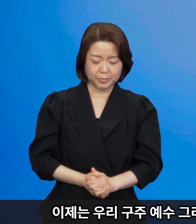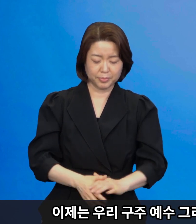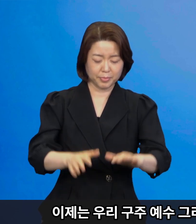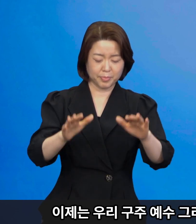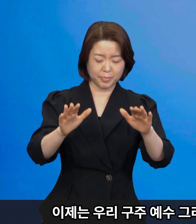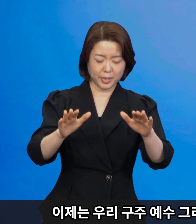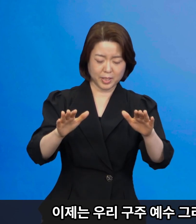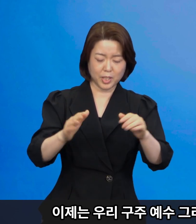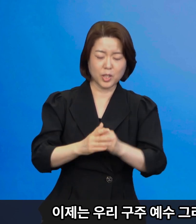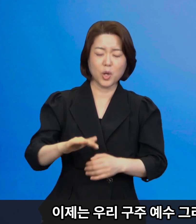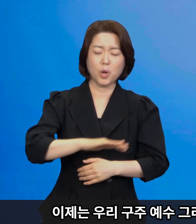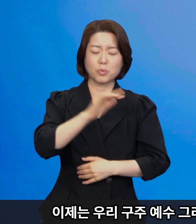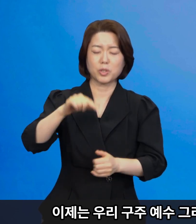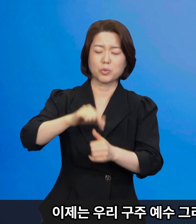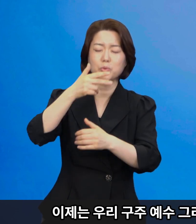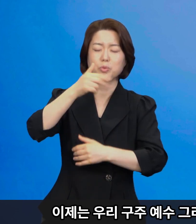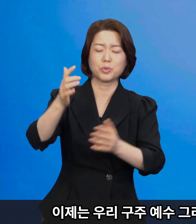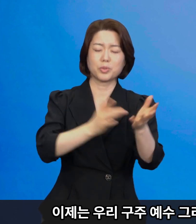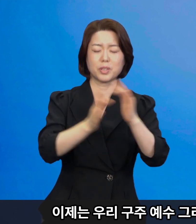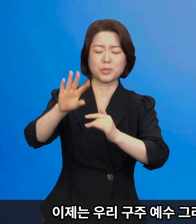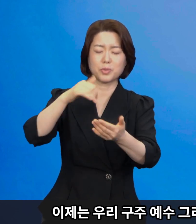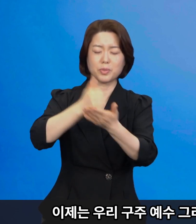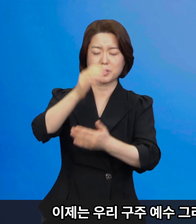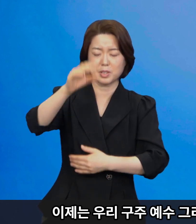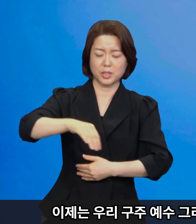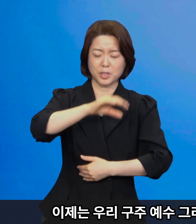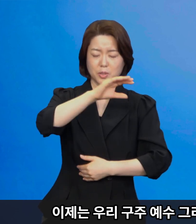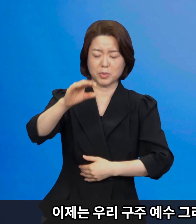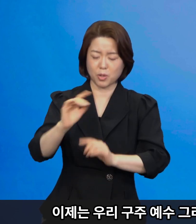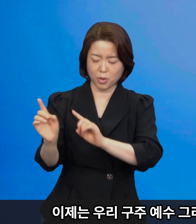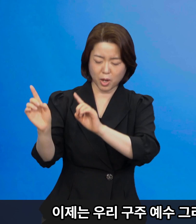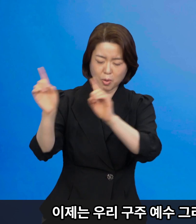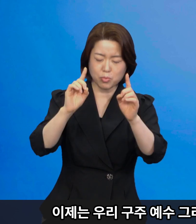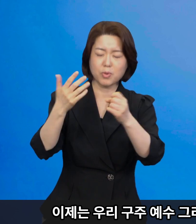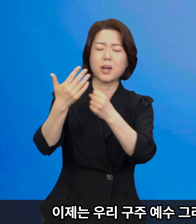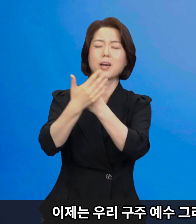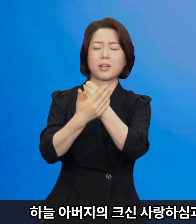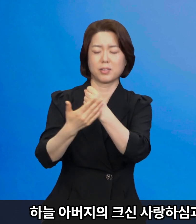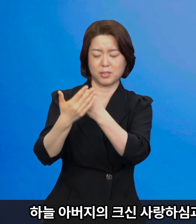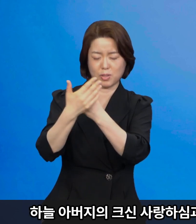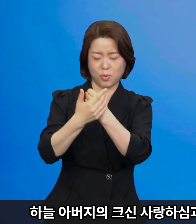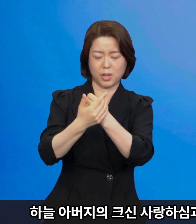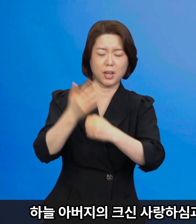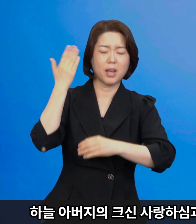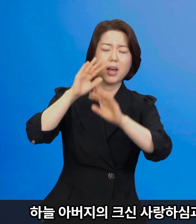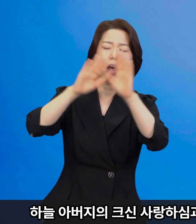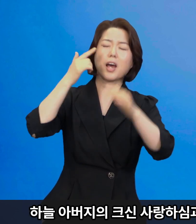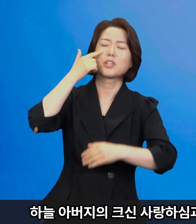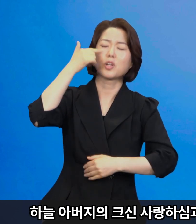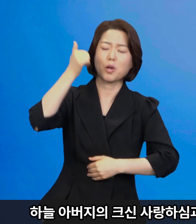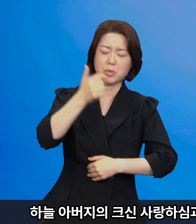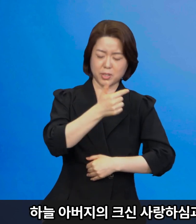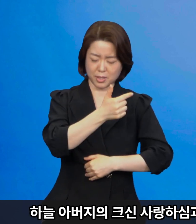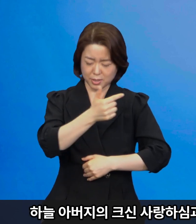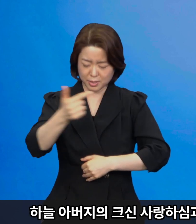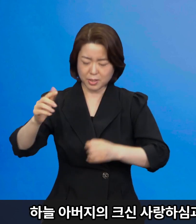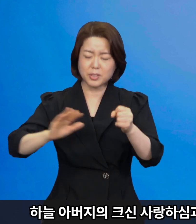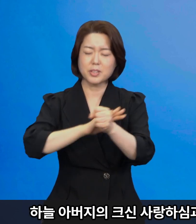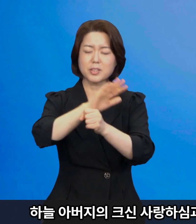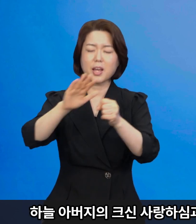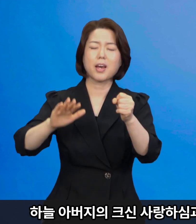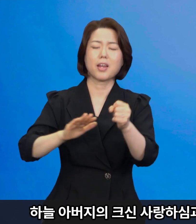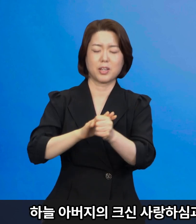이제는 우리 구주 예수 그리스도의 십자가와 부활의 은혜와 하늘 아버지의 크신